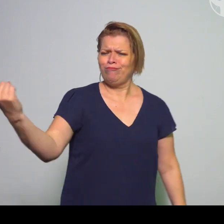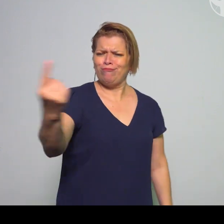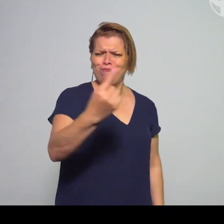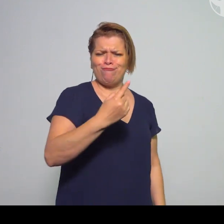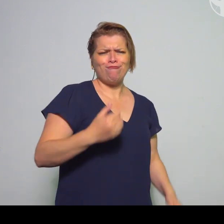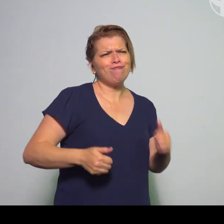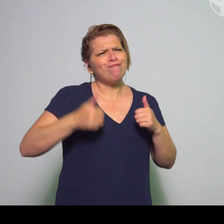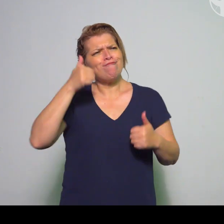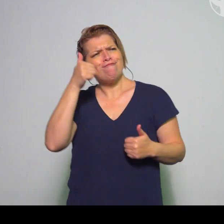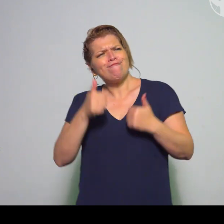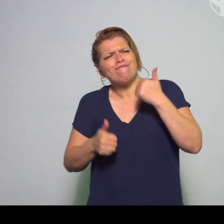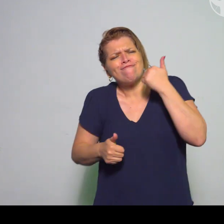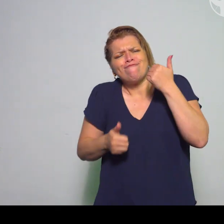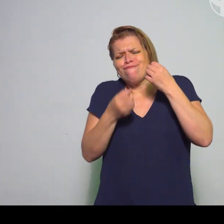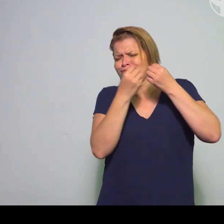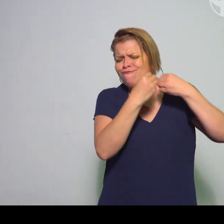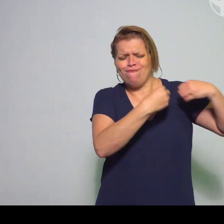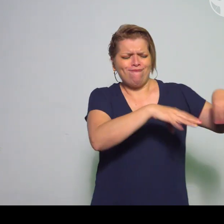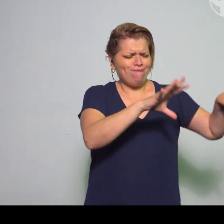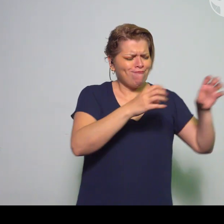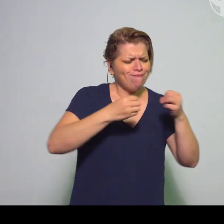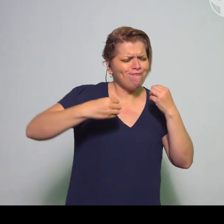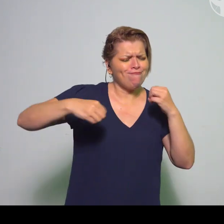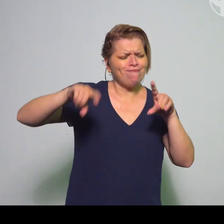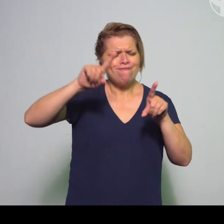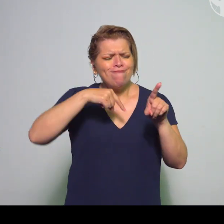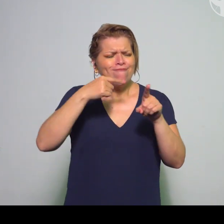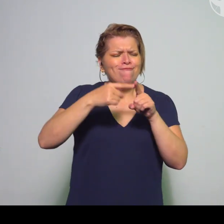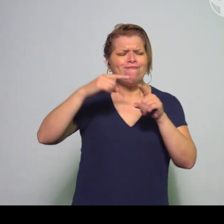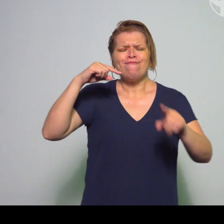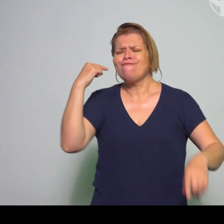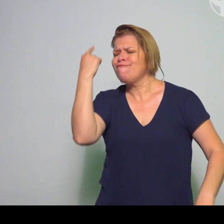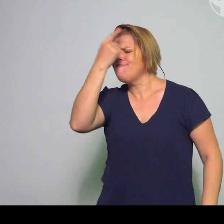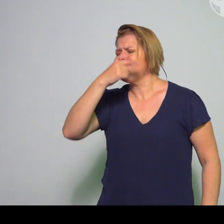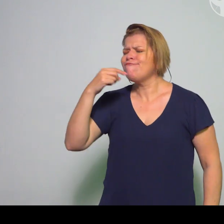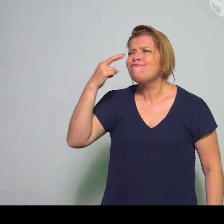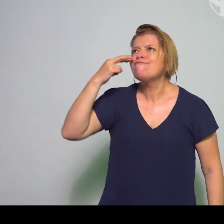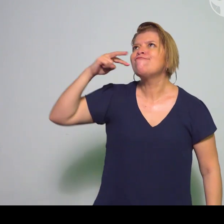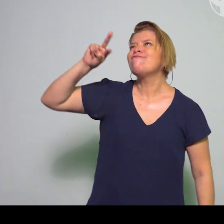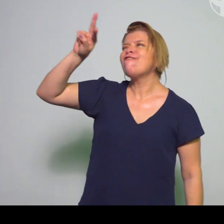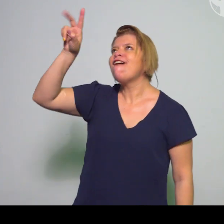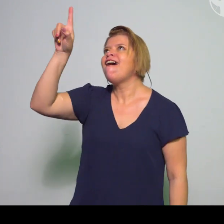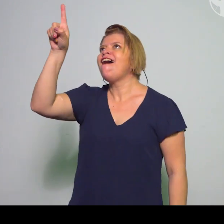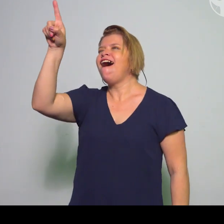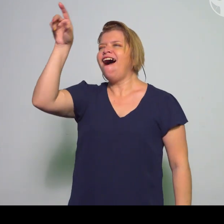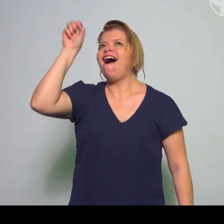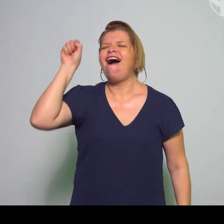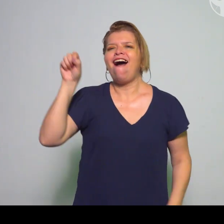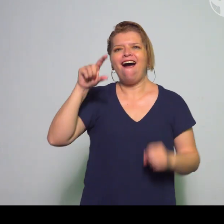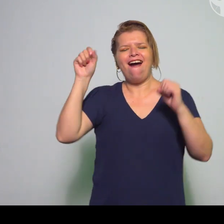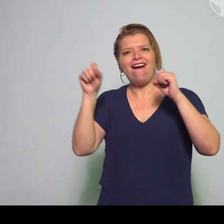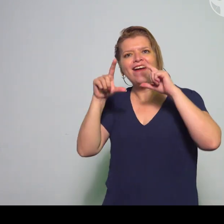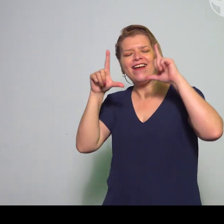Toda duda se va al tu rostro mirar y tu obra